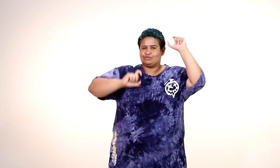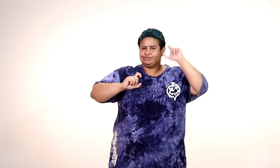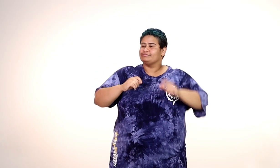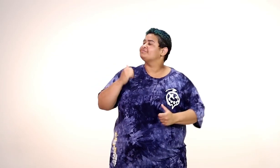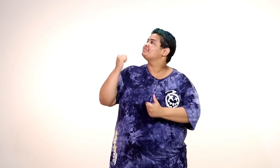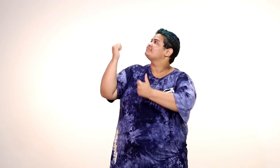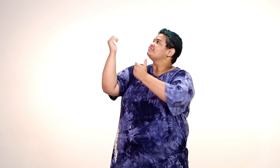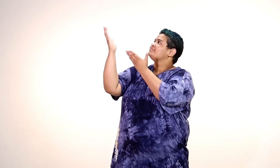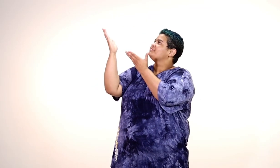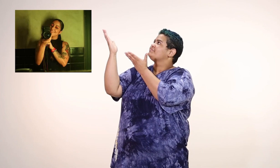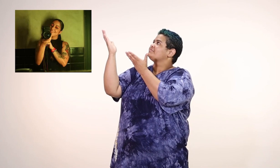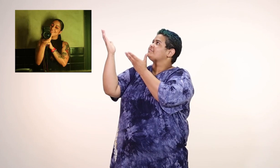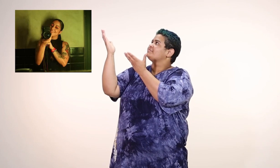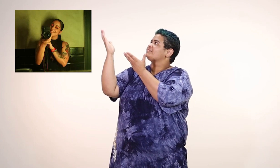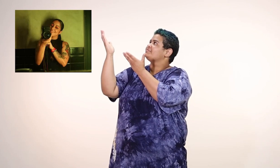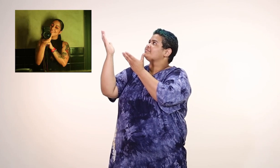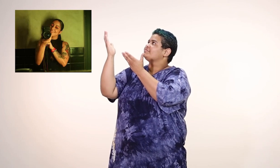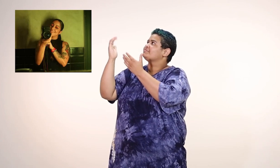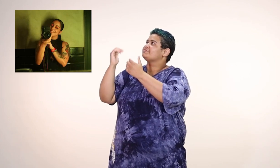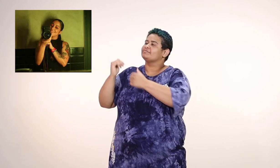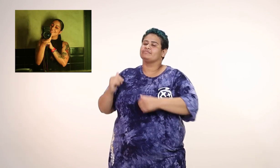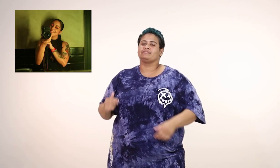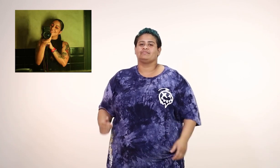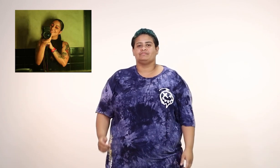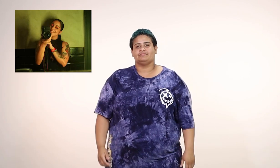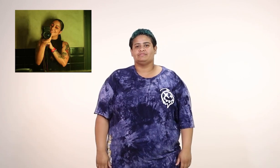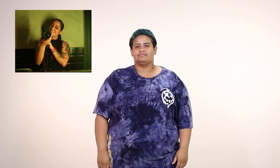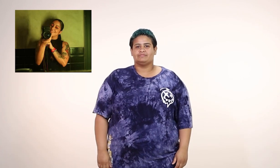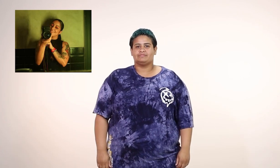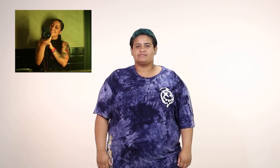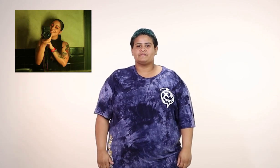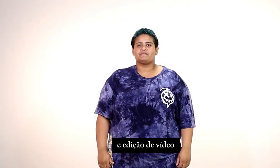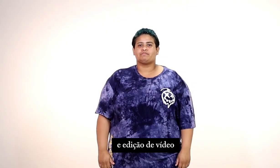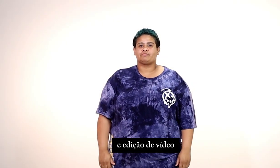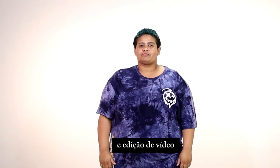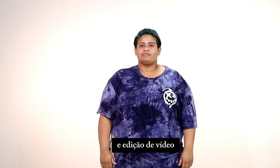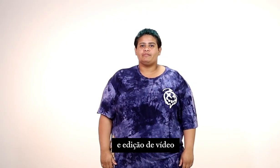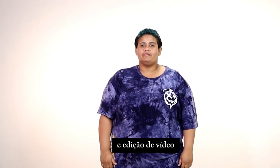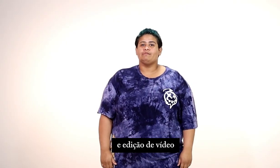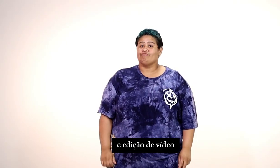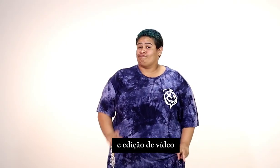e edição de vídeo.